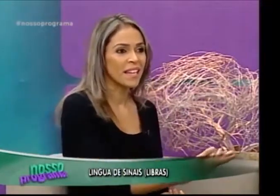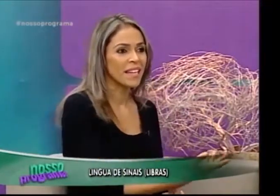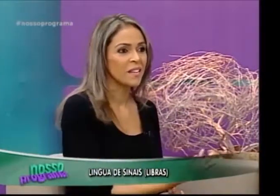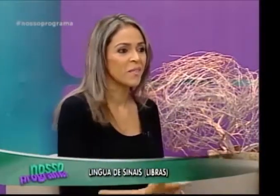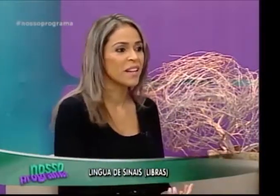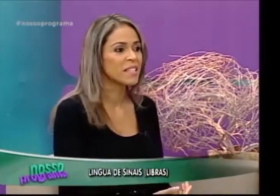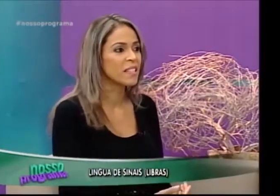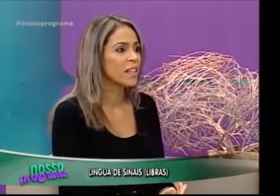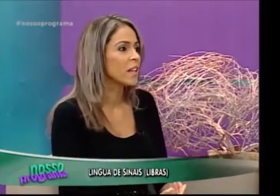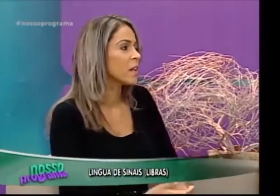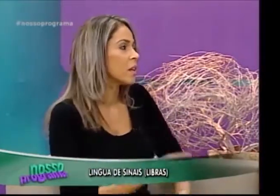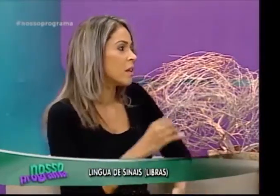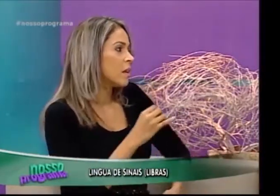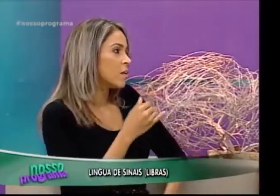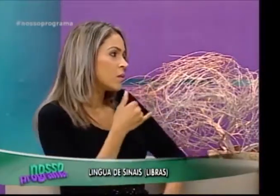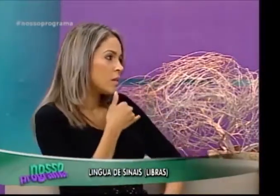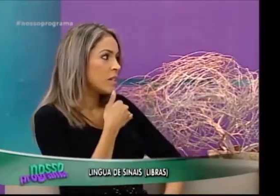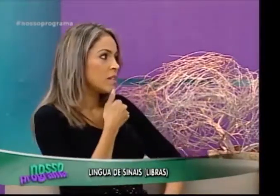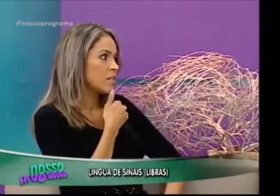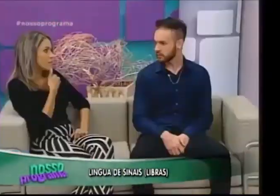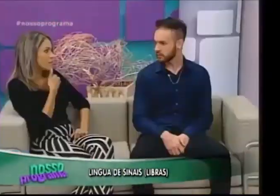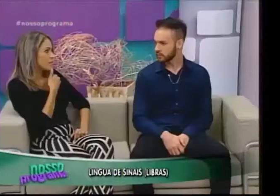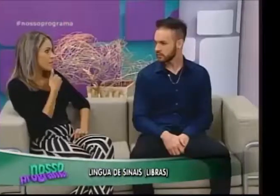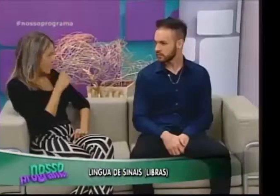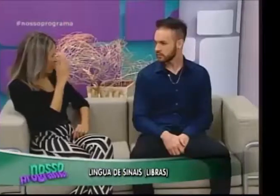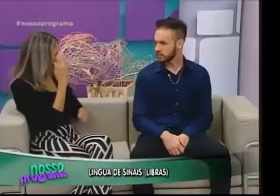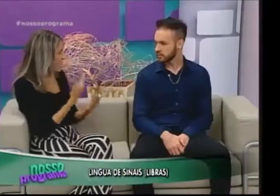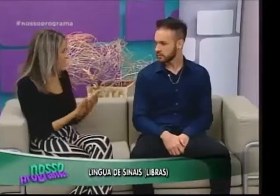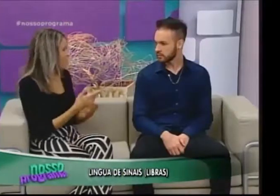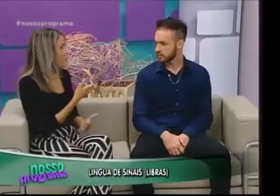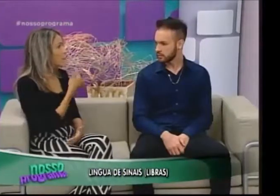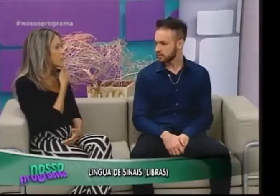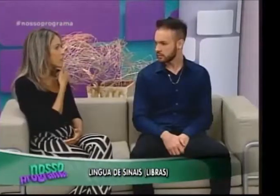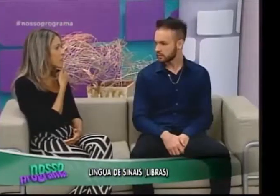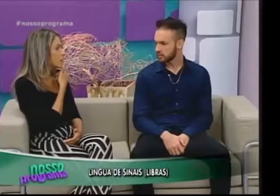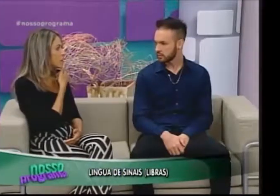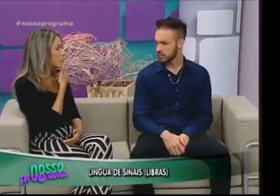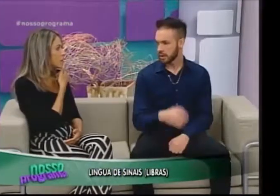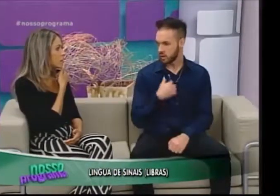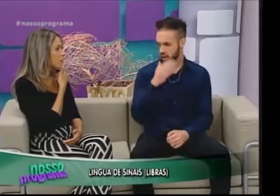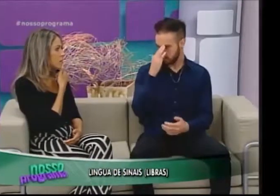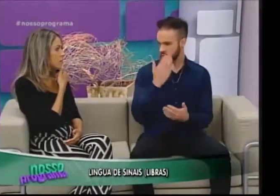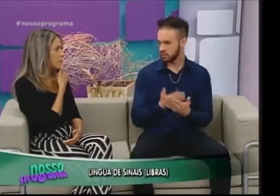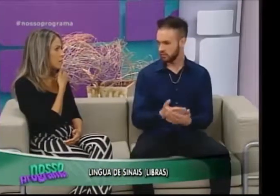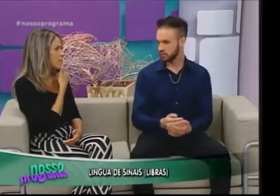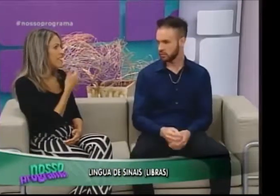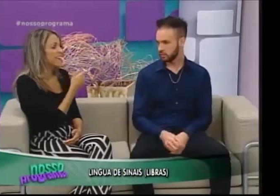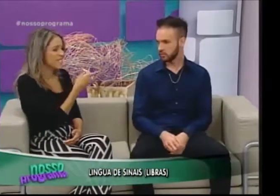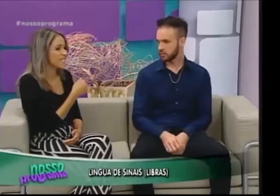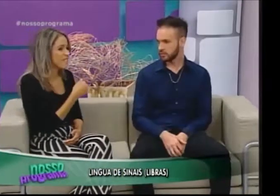ele e falar assim, tô triste, você vai acreditar? Você fala, tô triste. Ele diz que